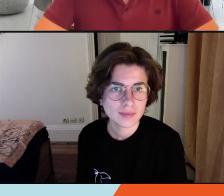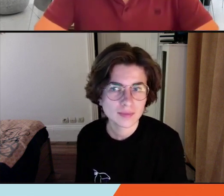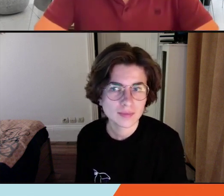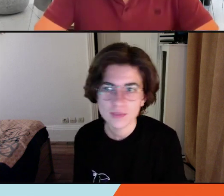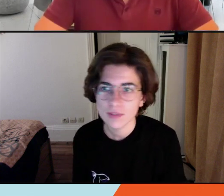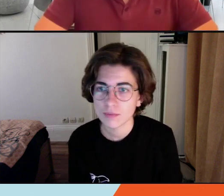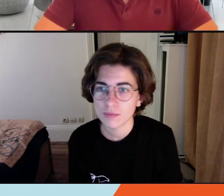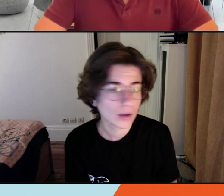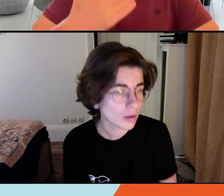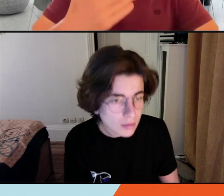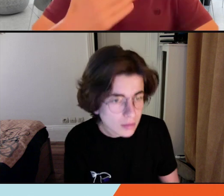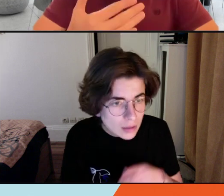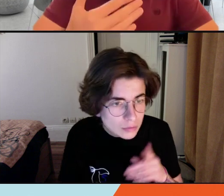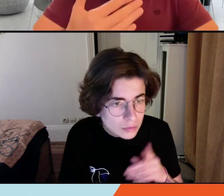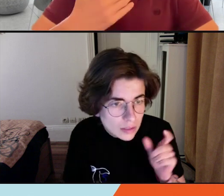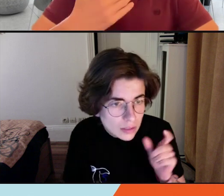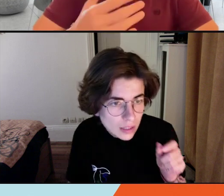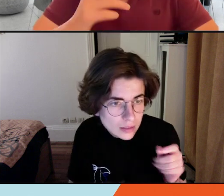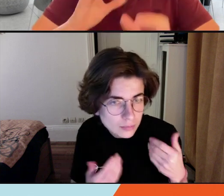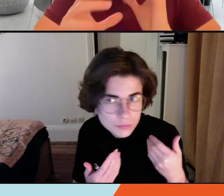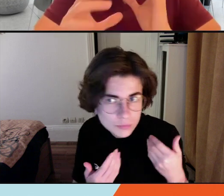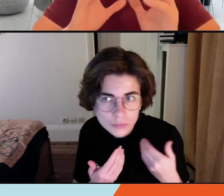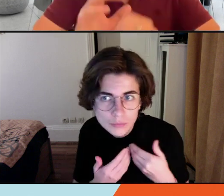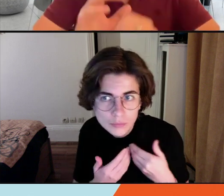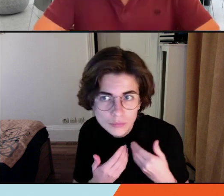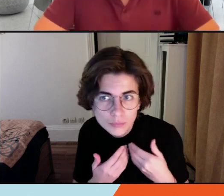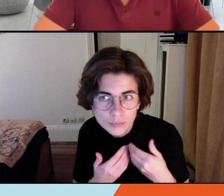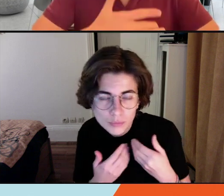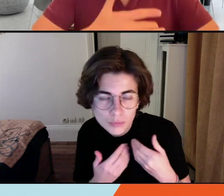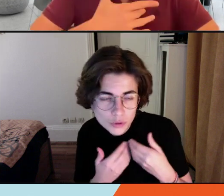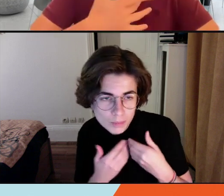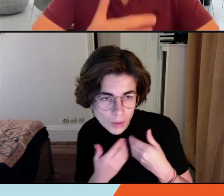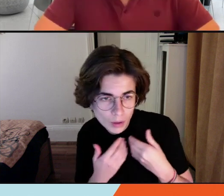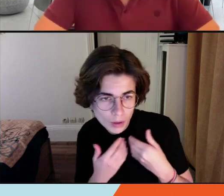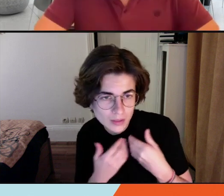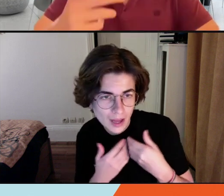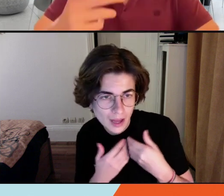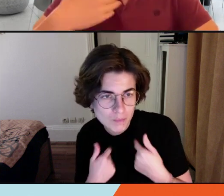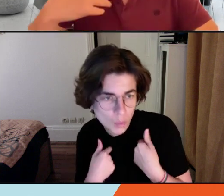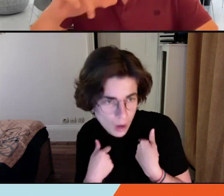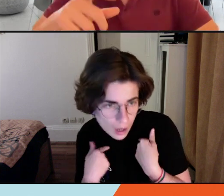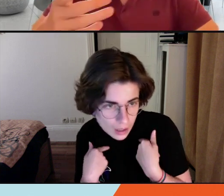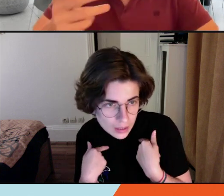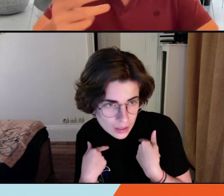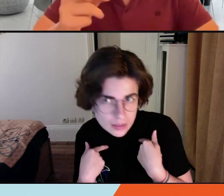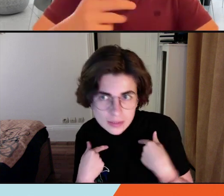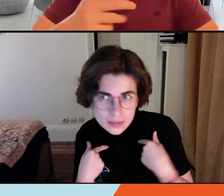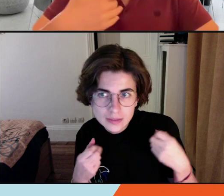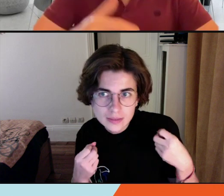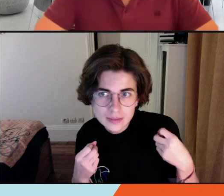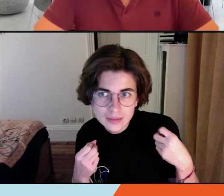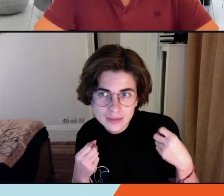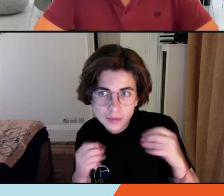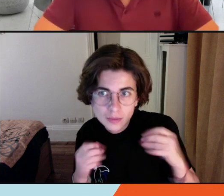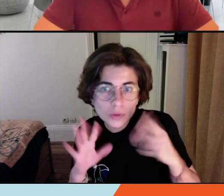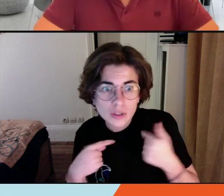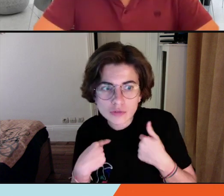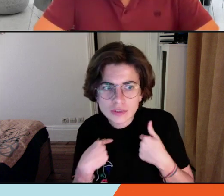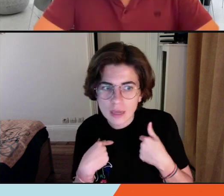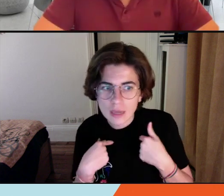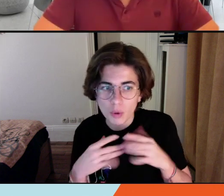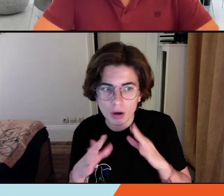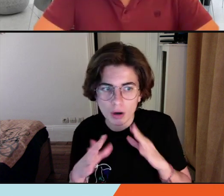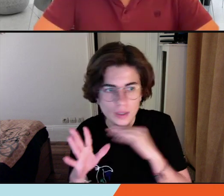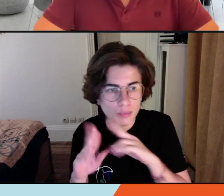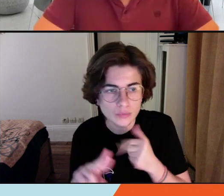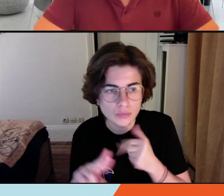Il y a Merci. quelqu'un Merci pour la discussion. me Très important. demande Ah à oui, moi. dernière question. Ok, dernière. Oui, non, juste à moi, je vais